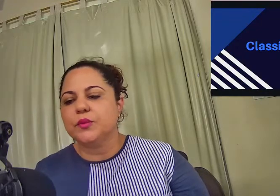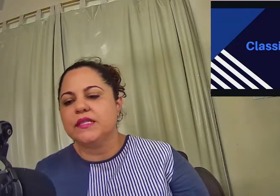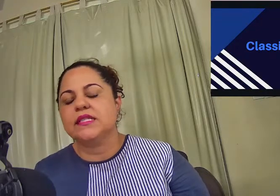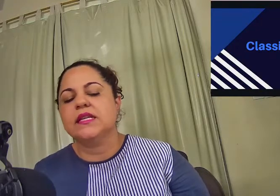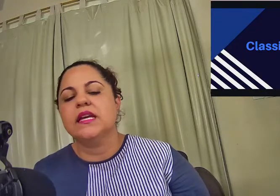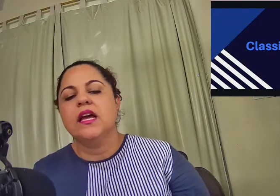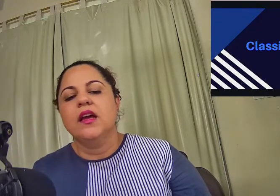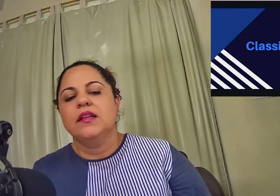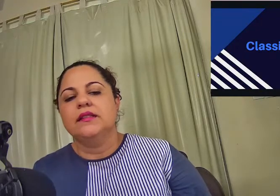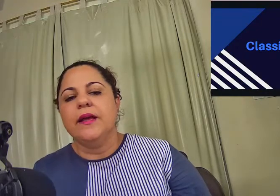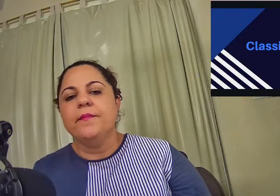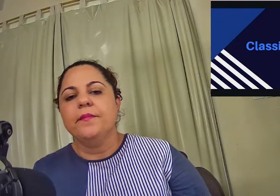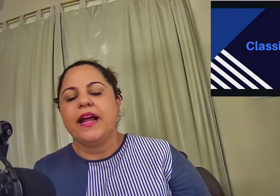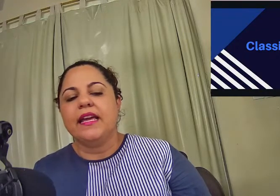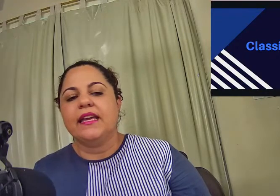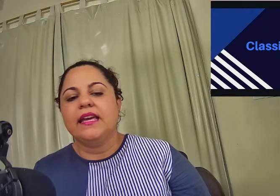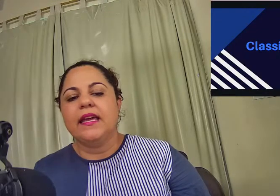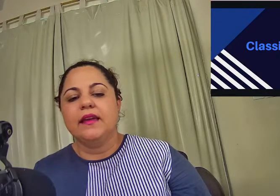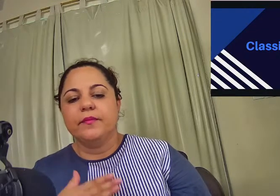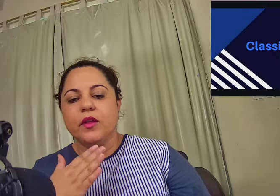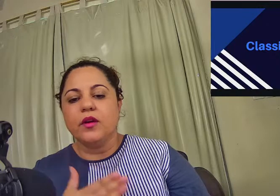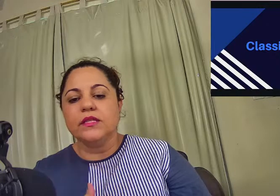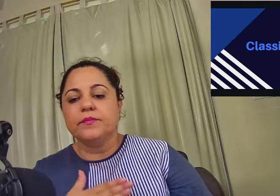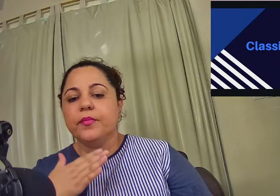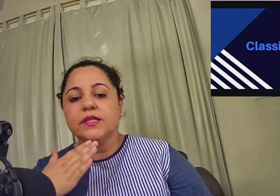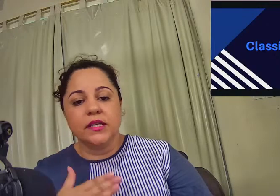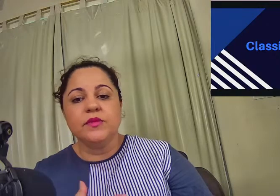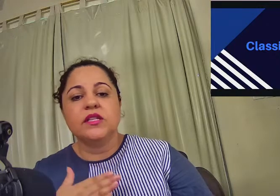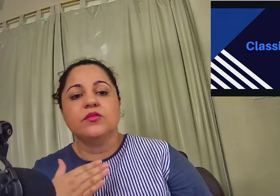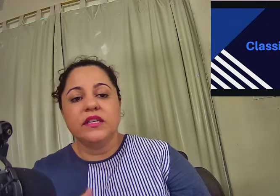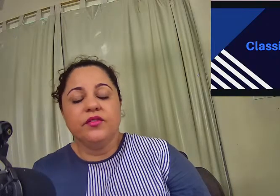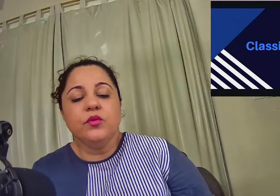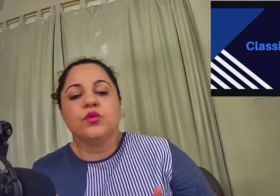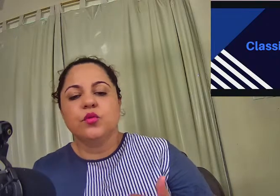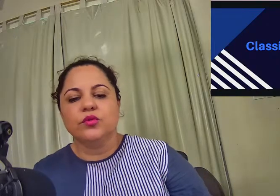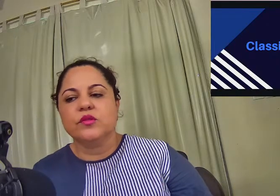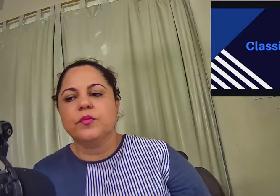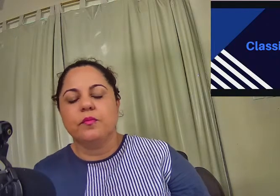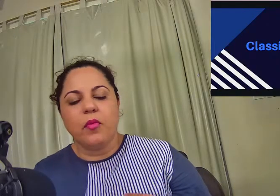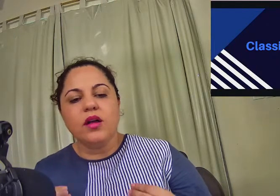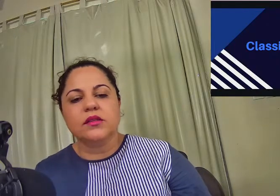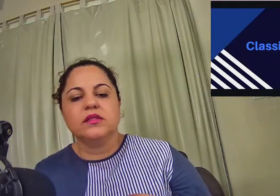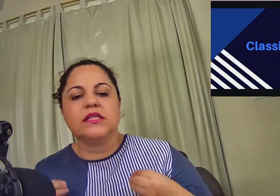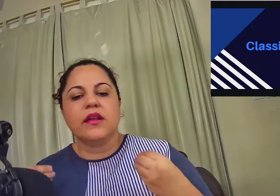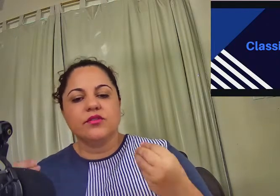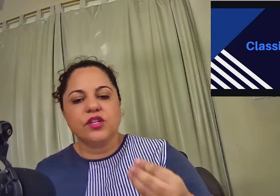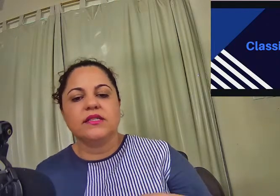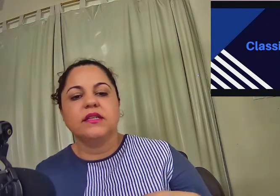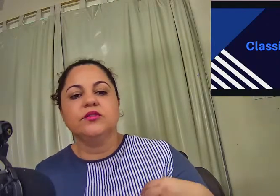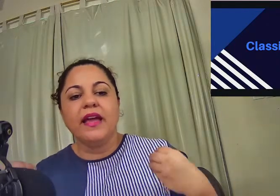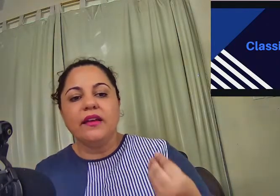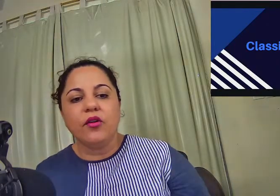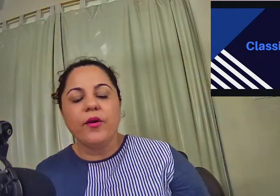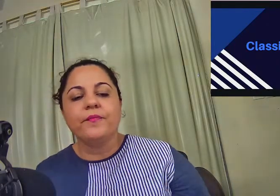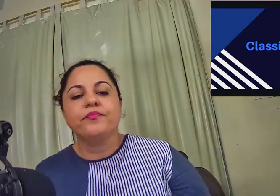classificadores, né? Para que nós possamos, inclusive os surdos, possam estar utilizando melhor